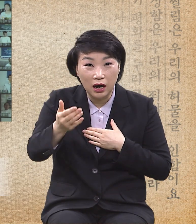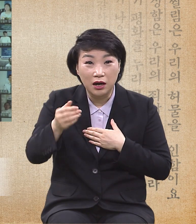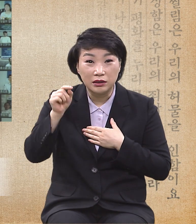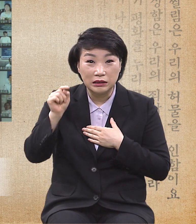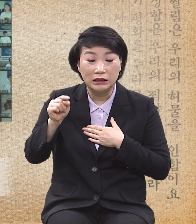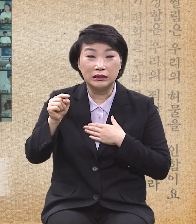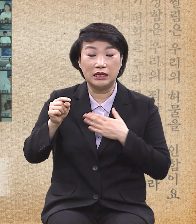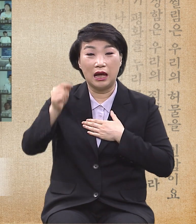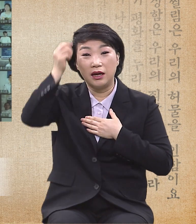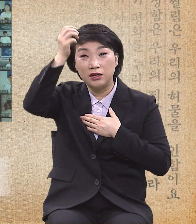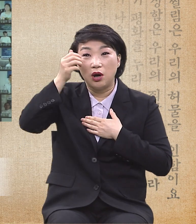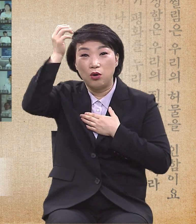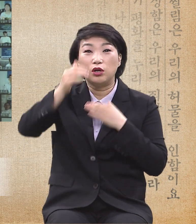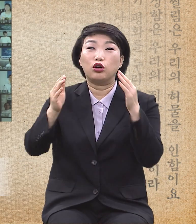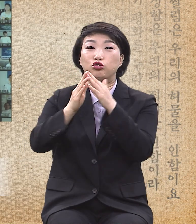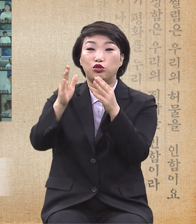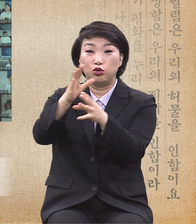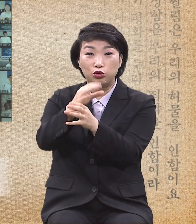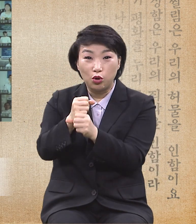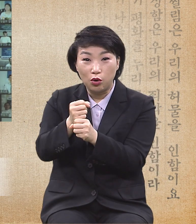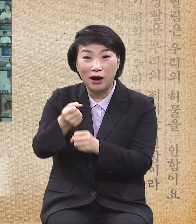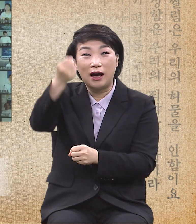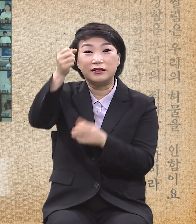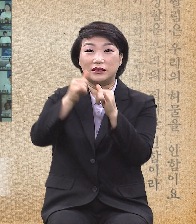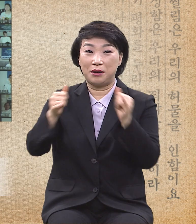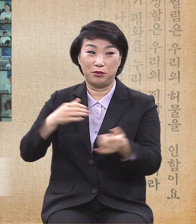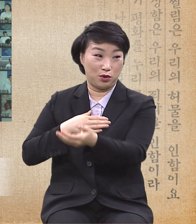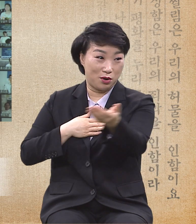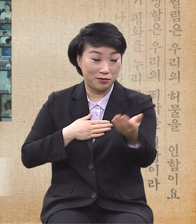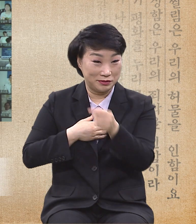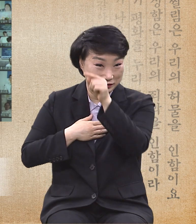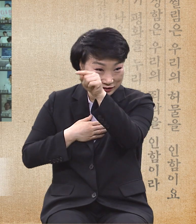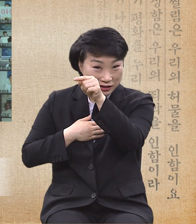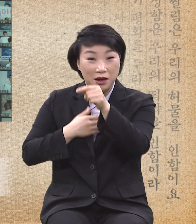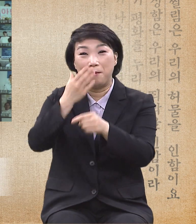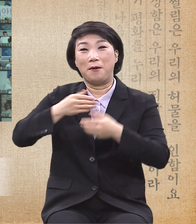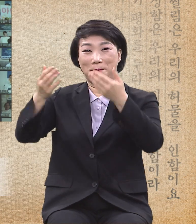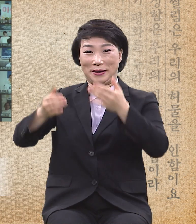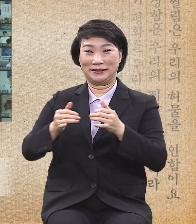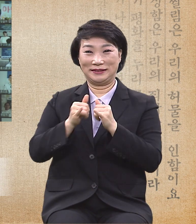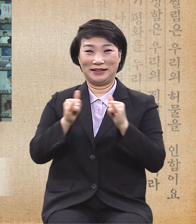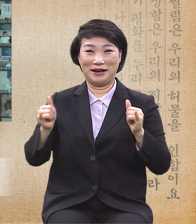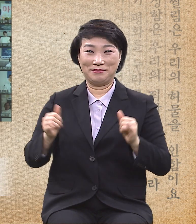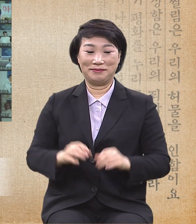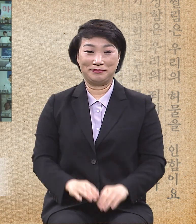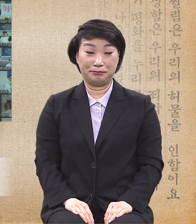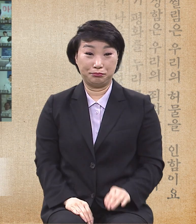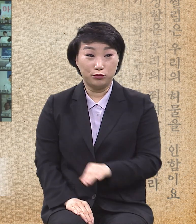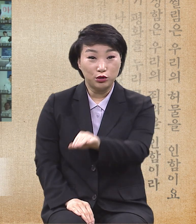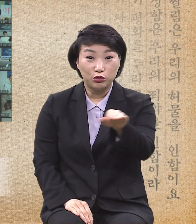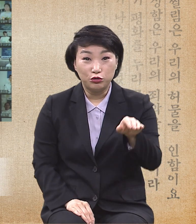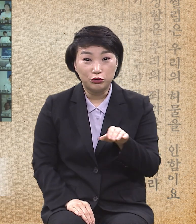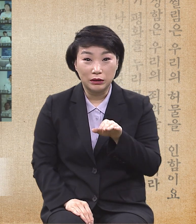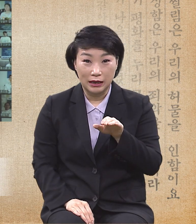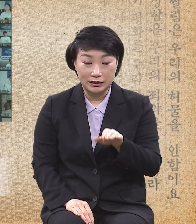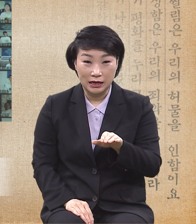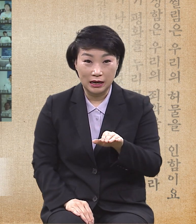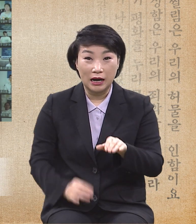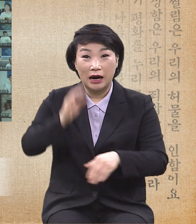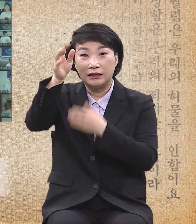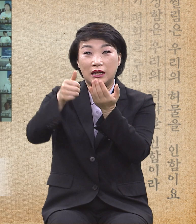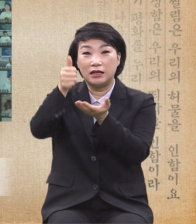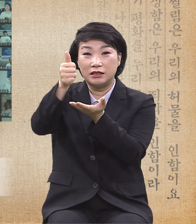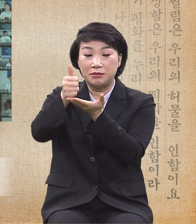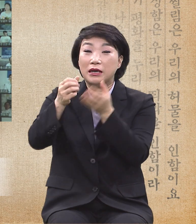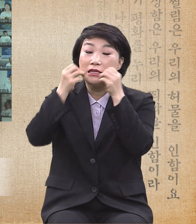하는 내 영혼의 주소가 있는 자가 복받은 사람이라 이 말입니다. 그래서 우리가